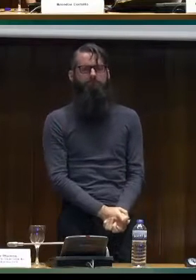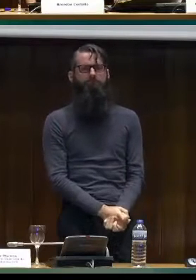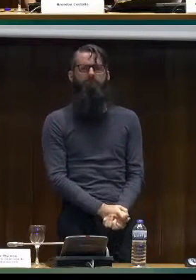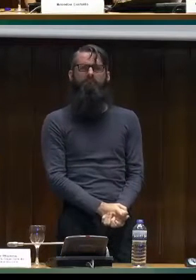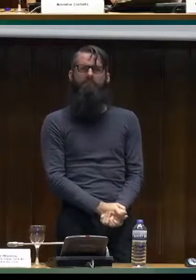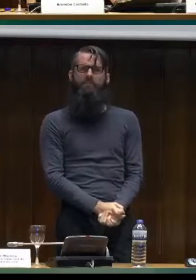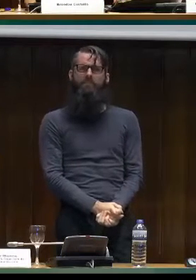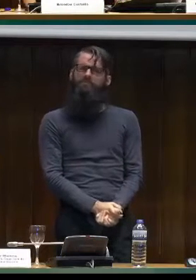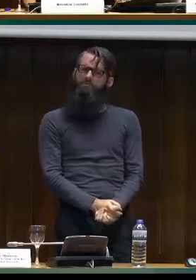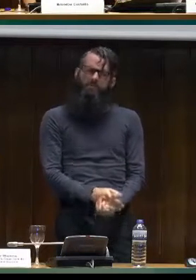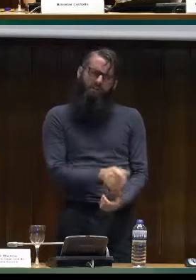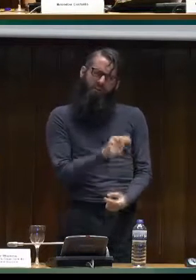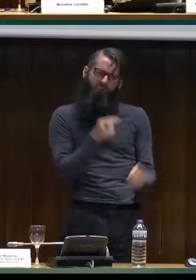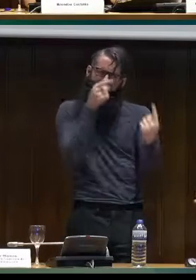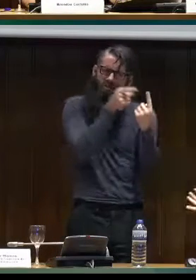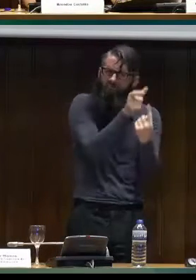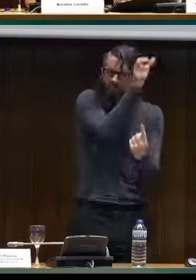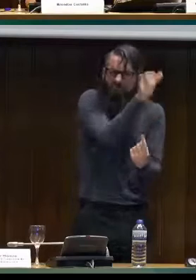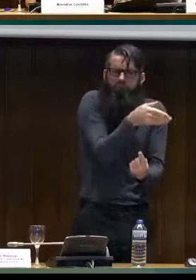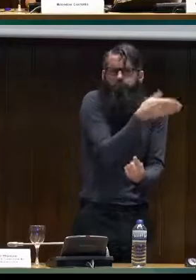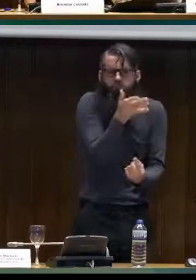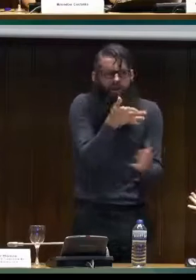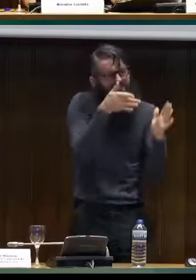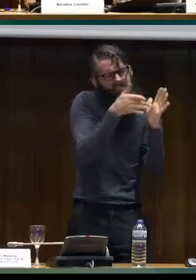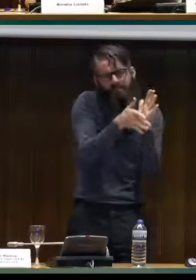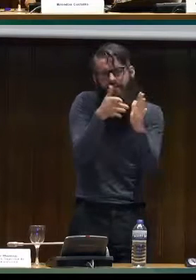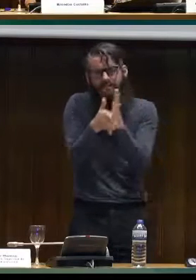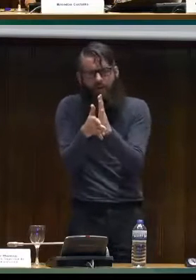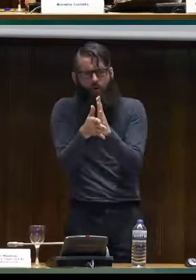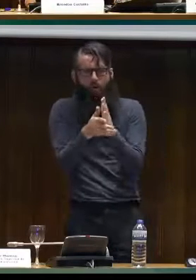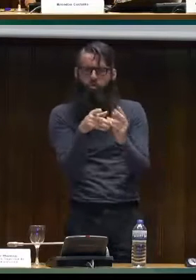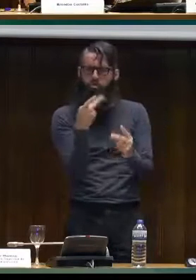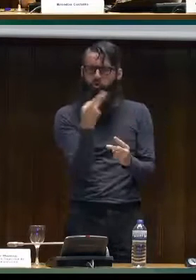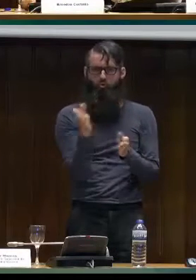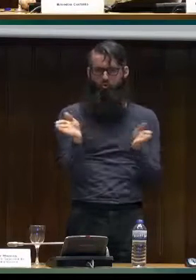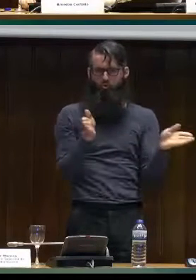Bien, en referencia impersonal distinguimos entre dos tipos de interpretaciones.